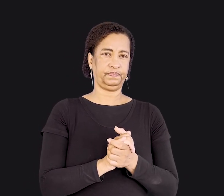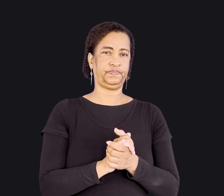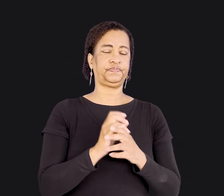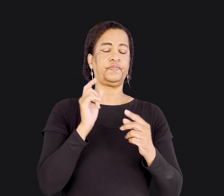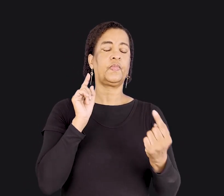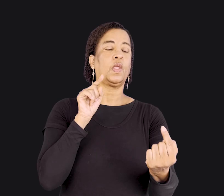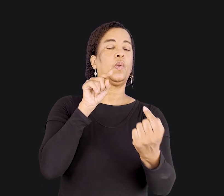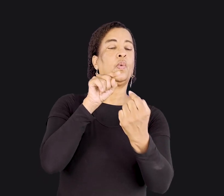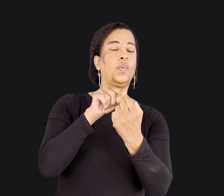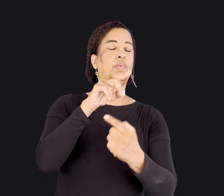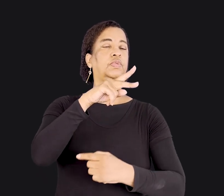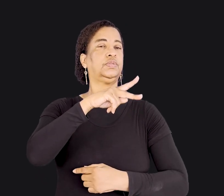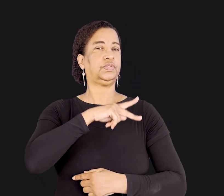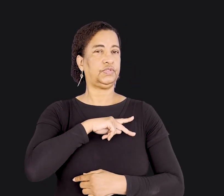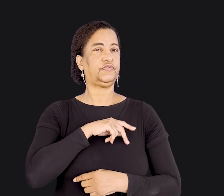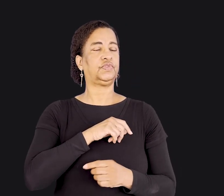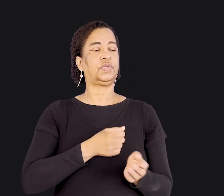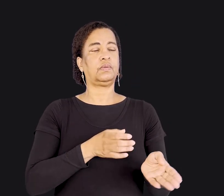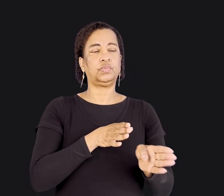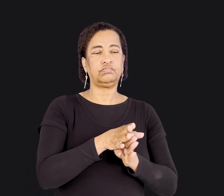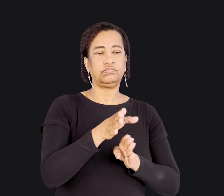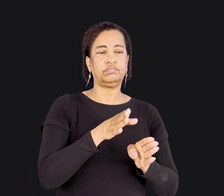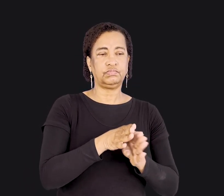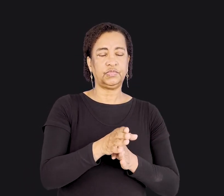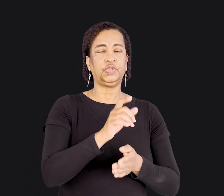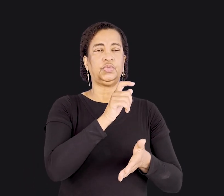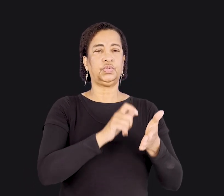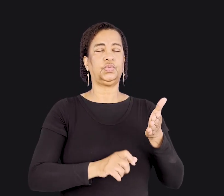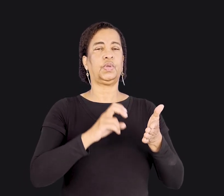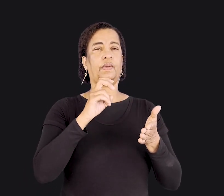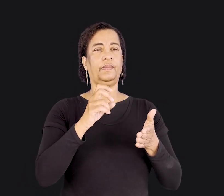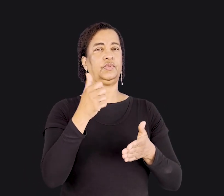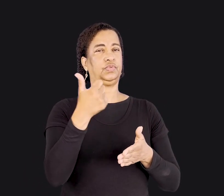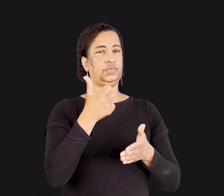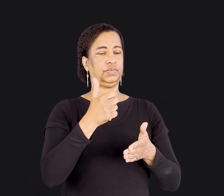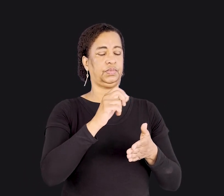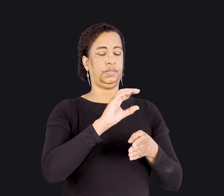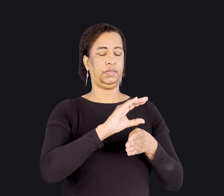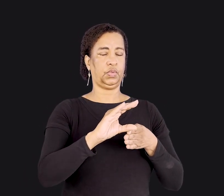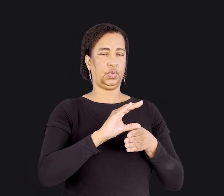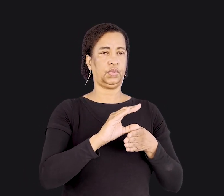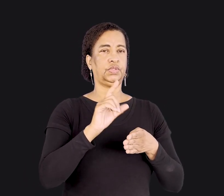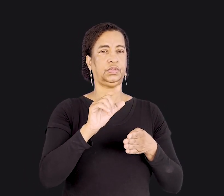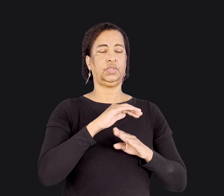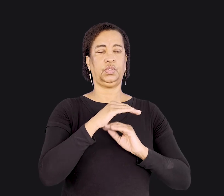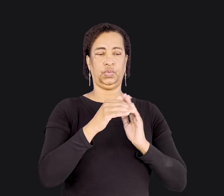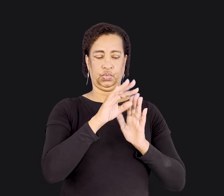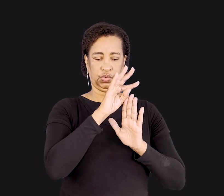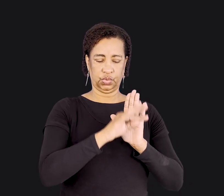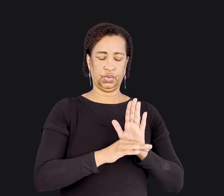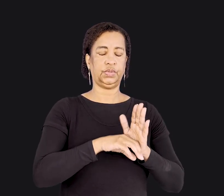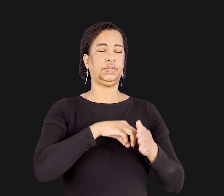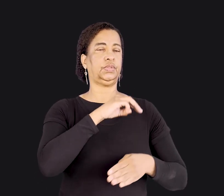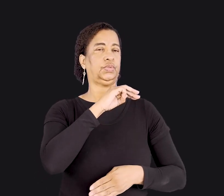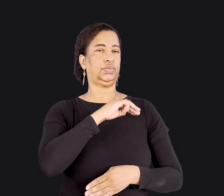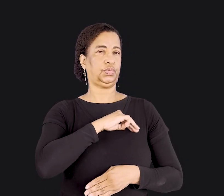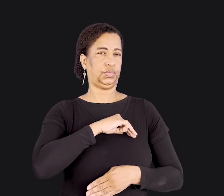O objetivo de Paulo com essas instruções no capítulo 5 de 1 Coríntios, ou dos textos de Mateus 18 e